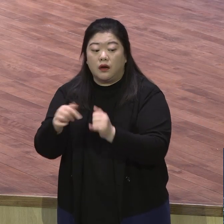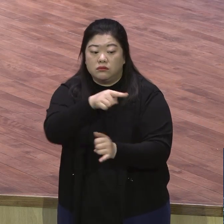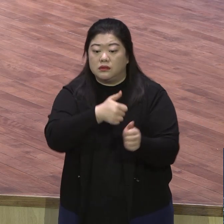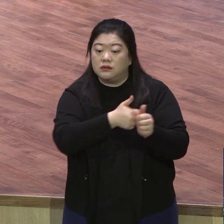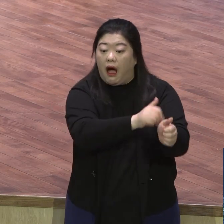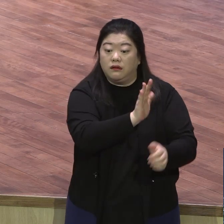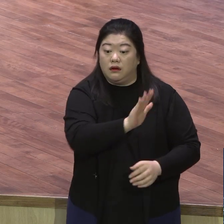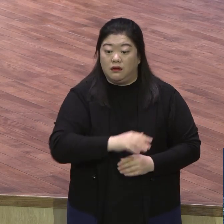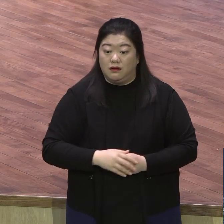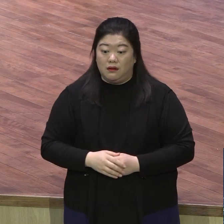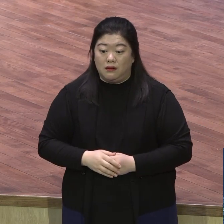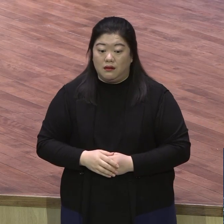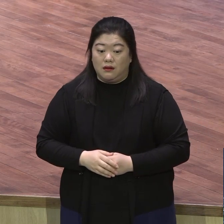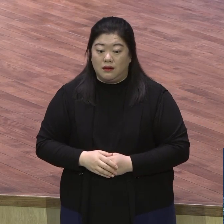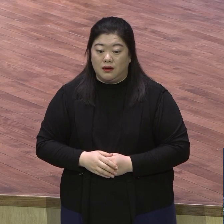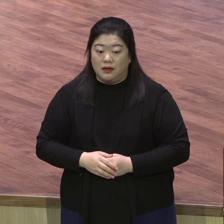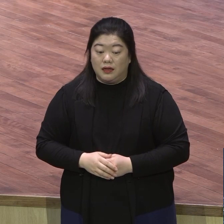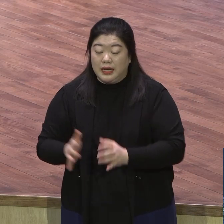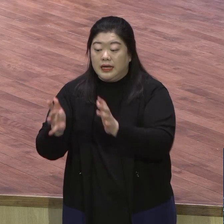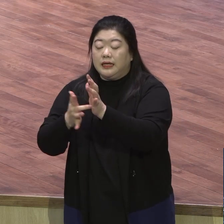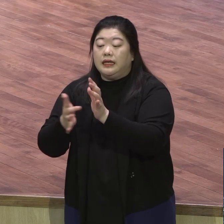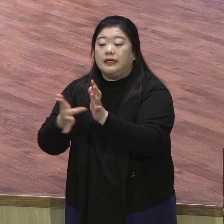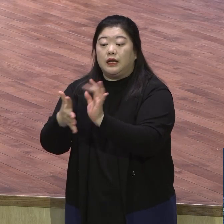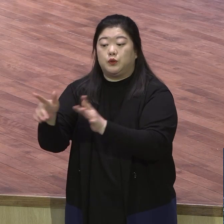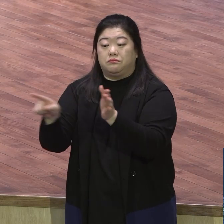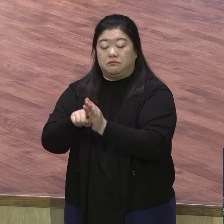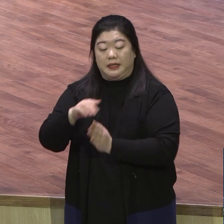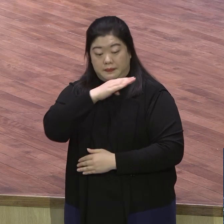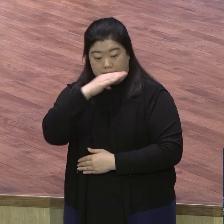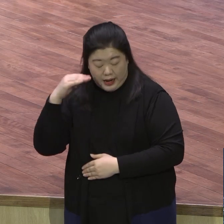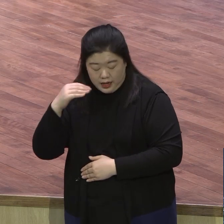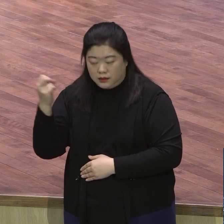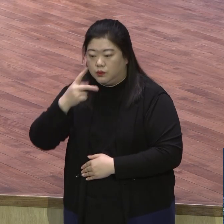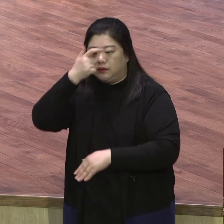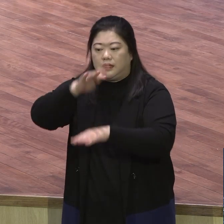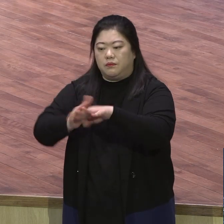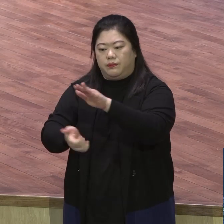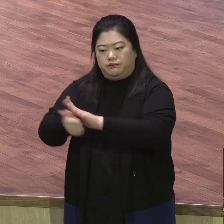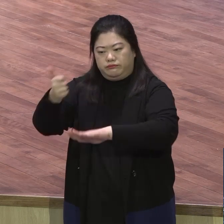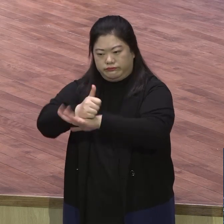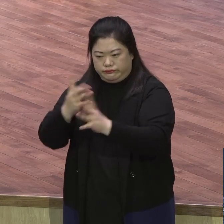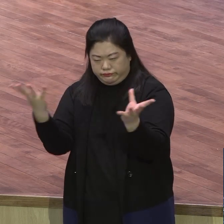구원받은 성도 그것도 예배 성공한 성도만 사단과 싸우고 있습니다.